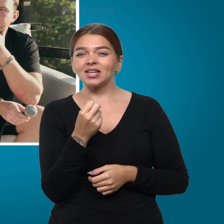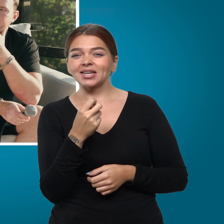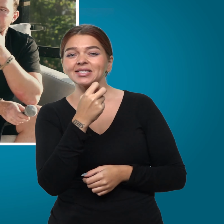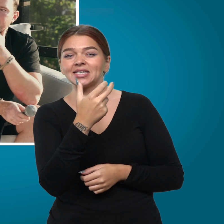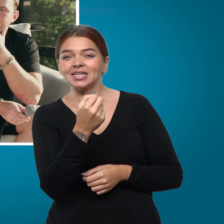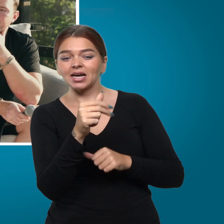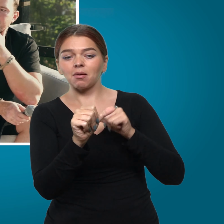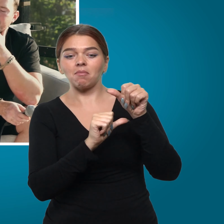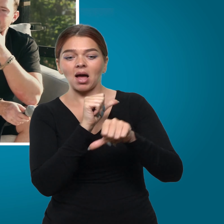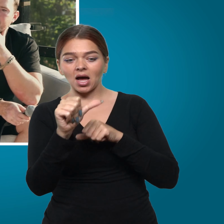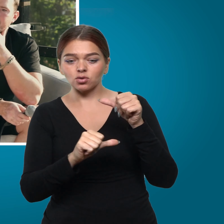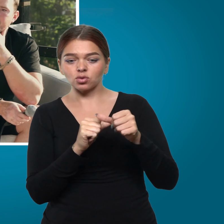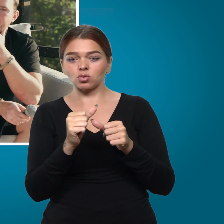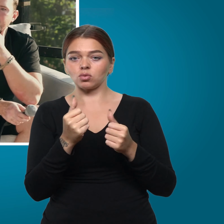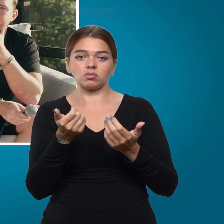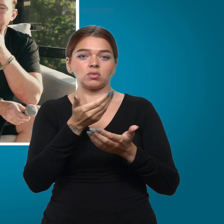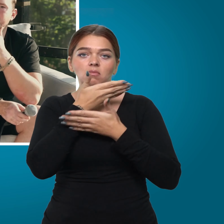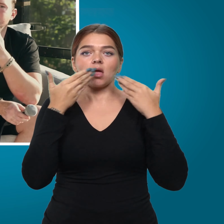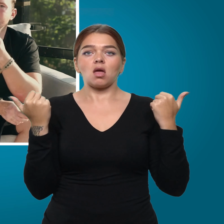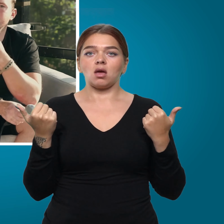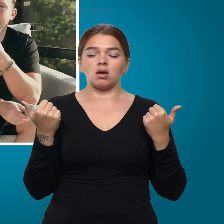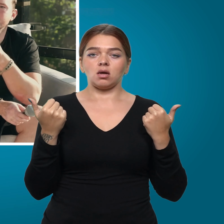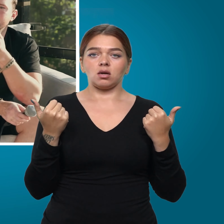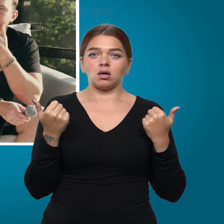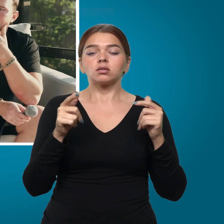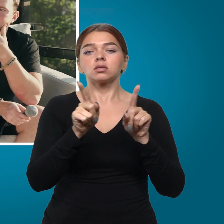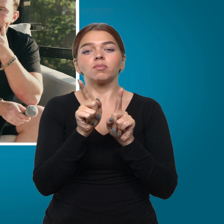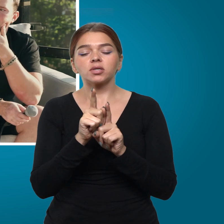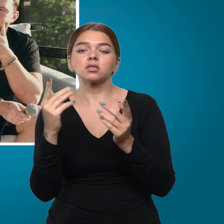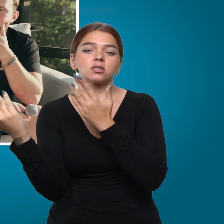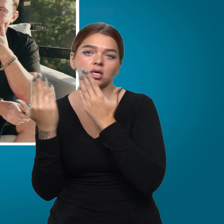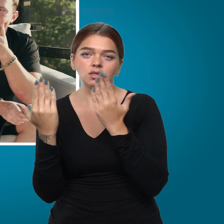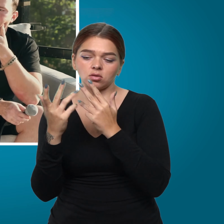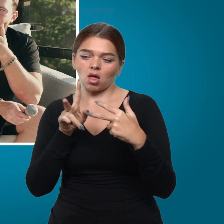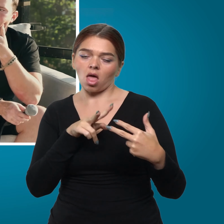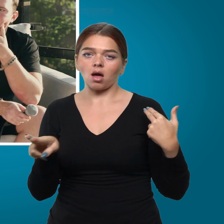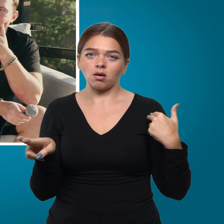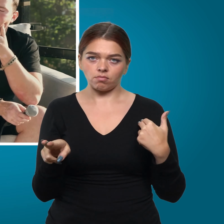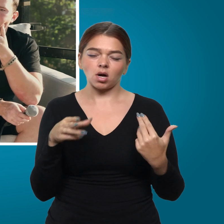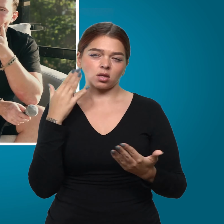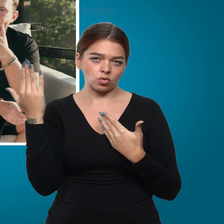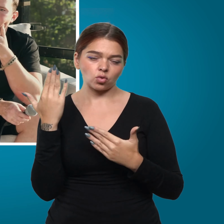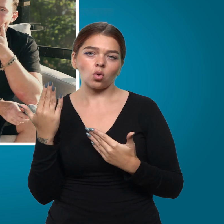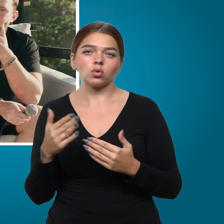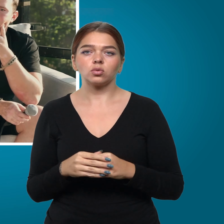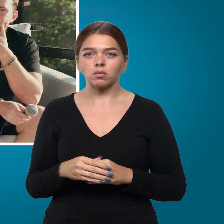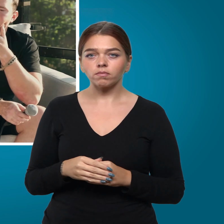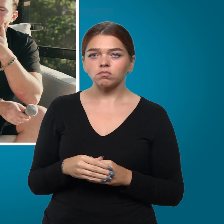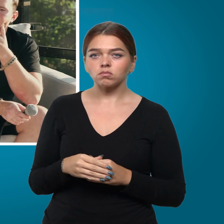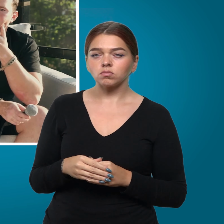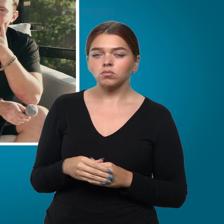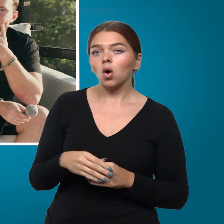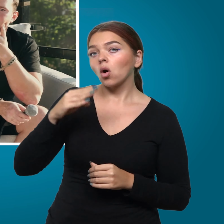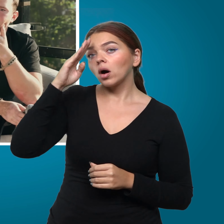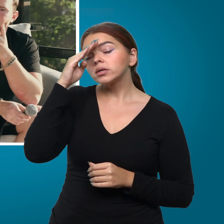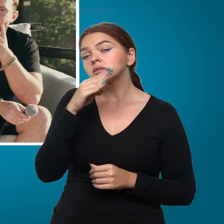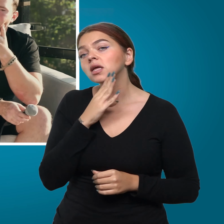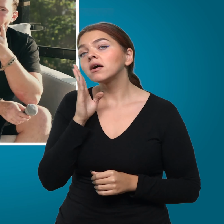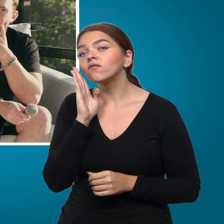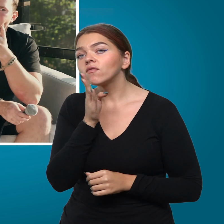tai tėvams, ar, nu, žodžiu, kaip mums neprarasti to žmogaus? Kaip neprarasti ir nepadaryti to didžiulio tarpo,